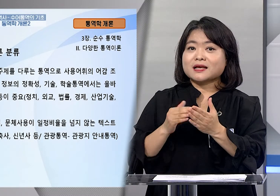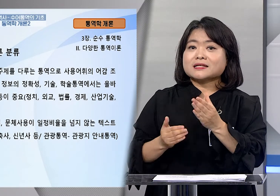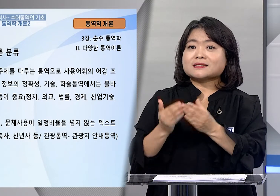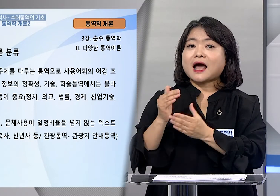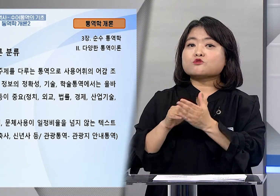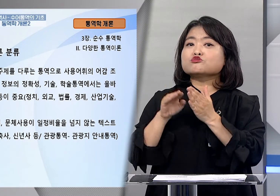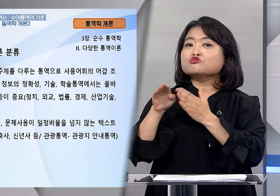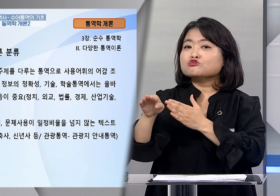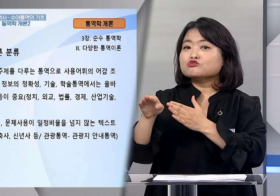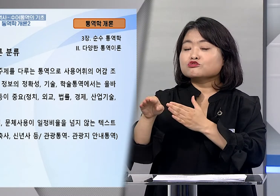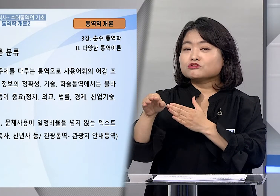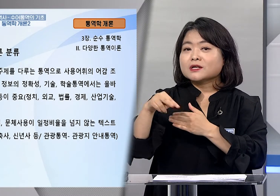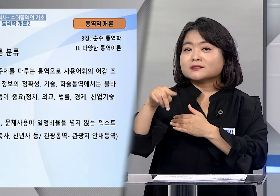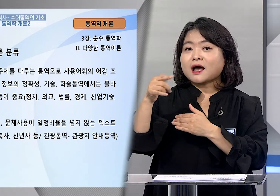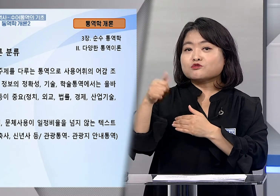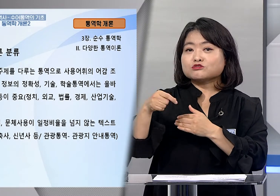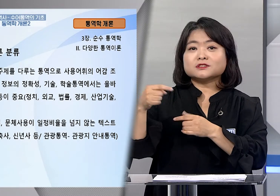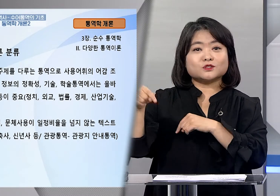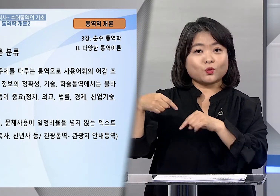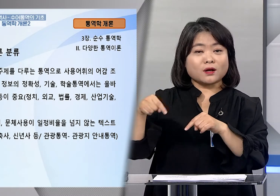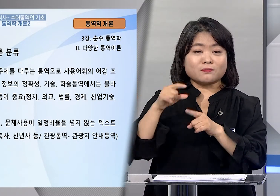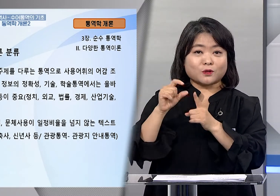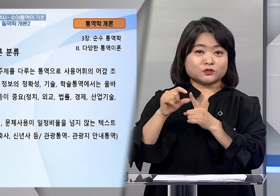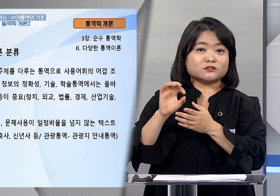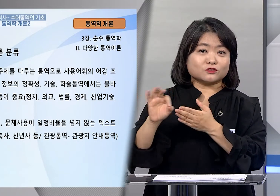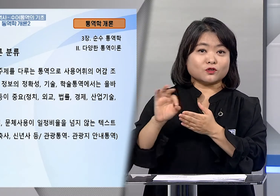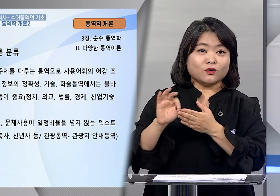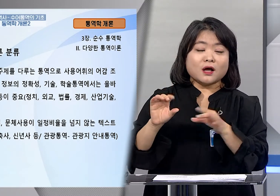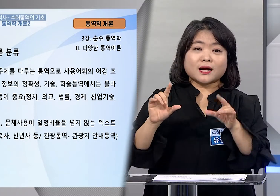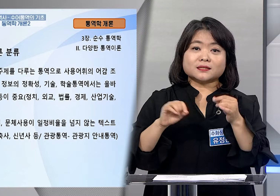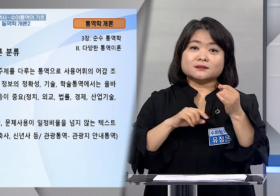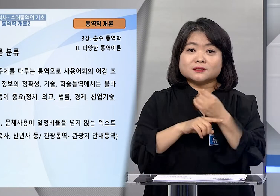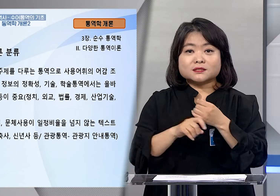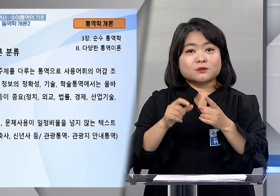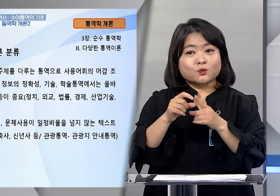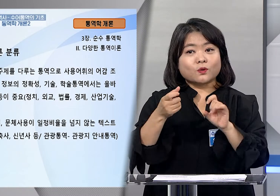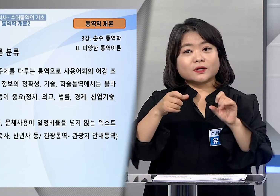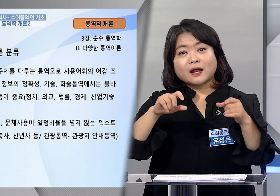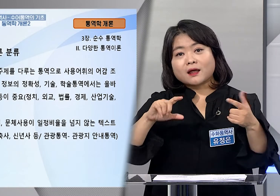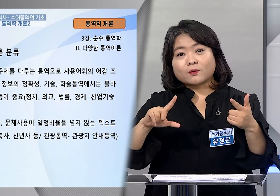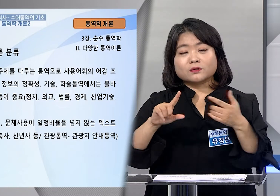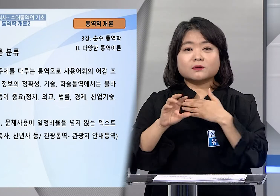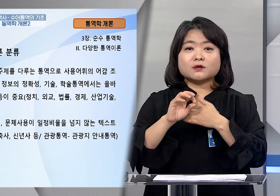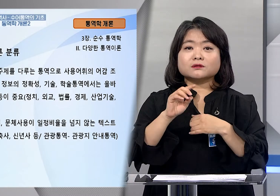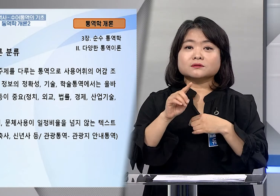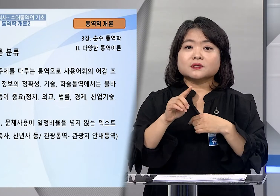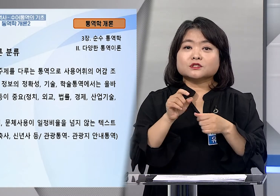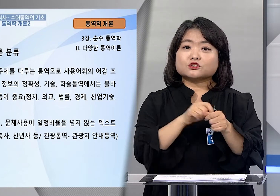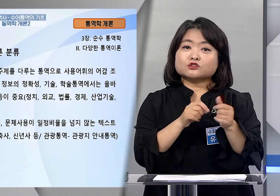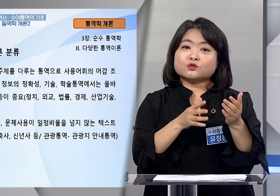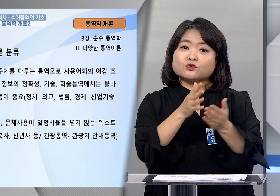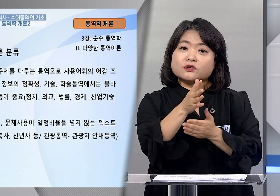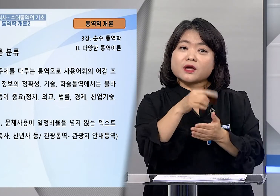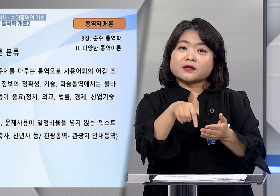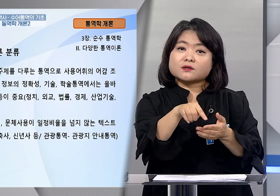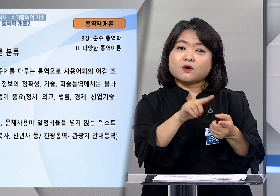사후 지도라는 말도 쓰거든요. 같은 뜻이지만 용어가 달라요. 그러면 특수교육계에서